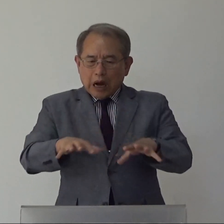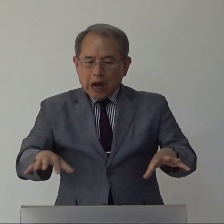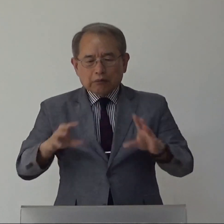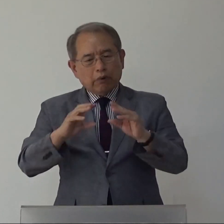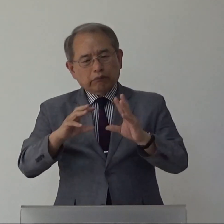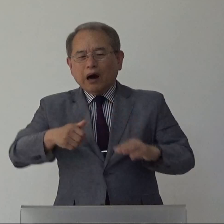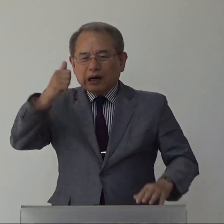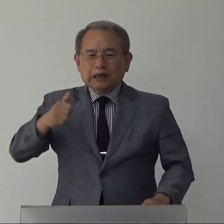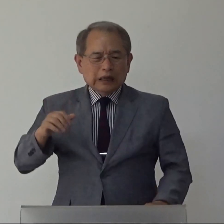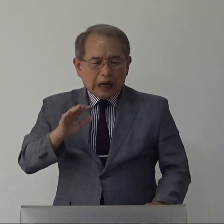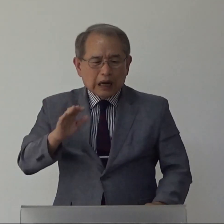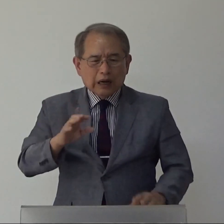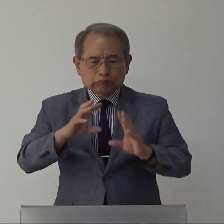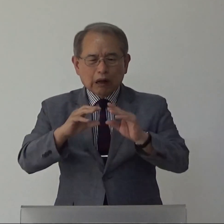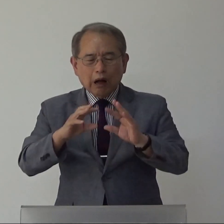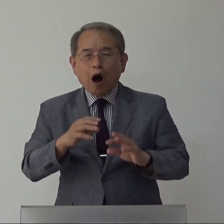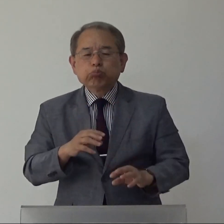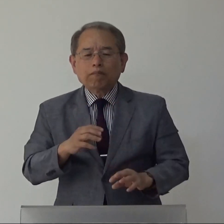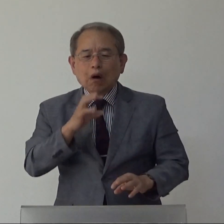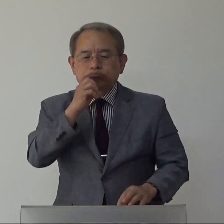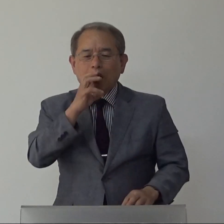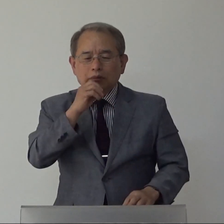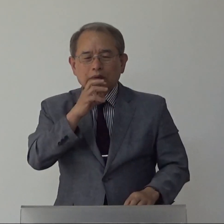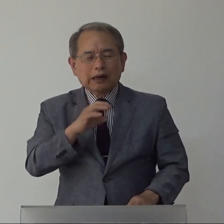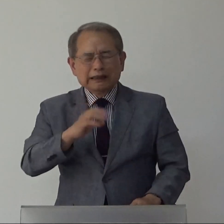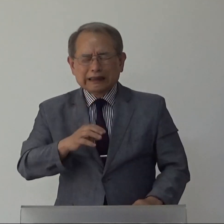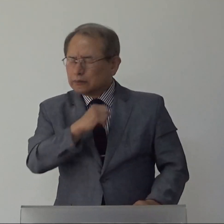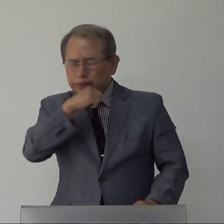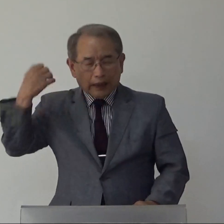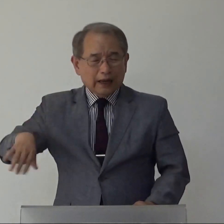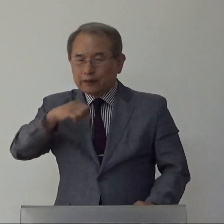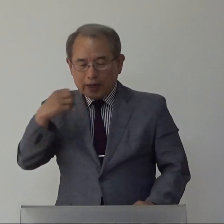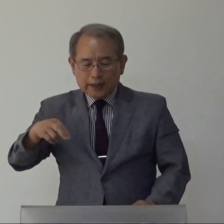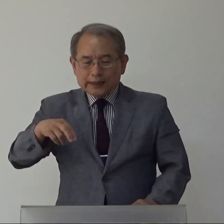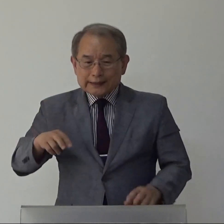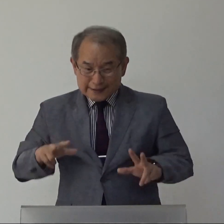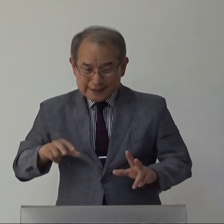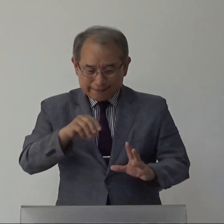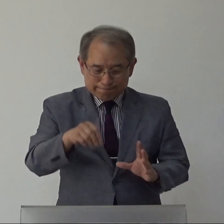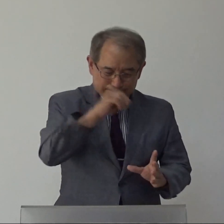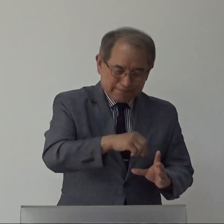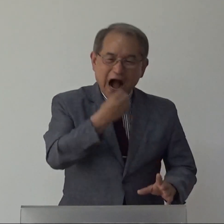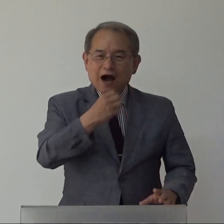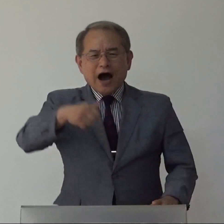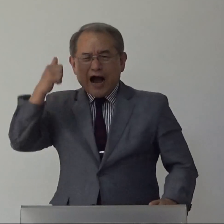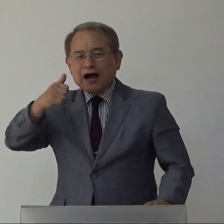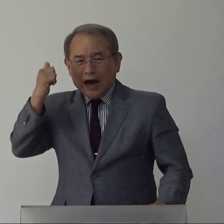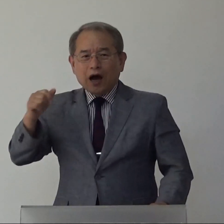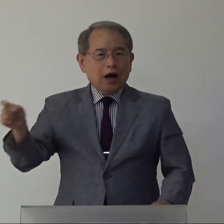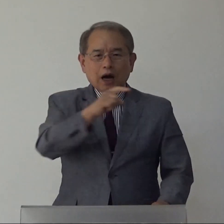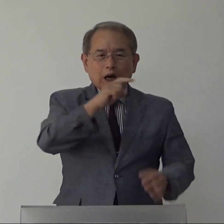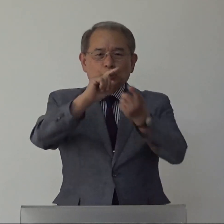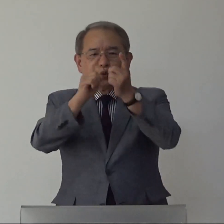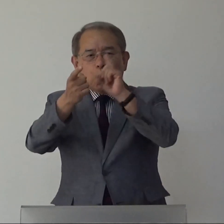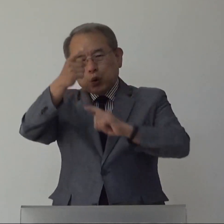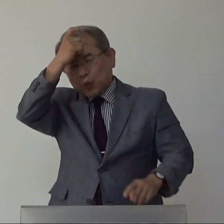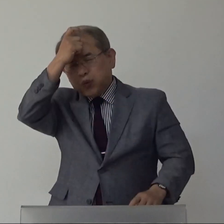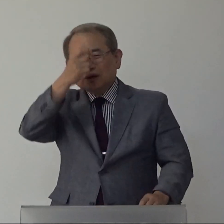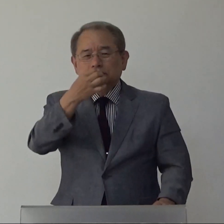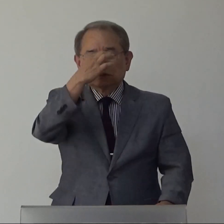여러분 이거 사람이 취향이 다른 일입니다. 어떤 사람은 부어서 부드럽게 먹고 싶고 어떤 사람은 그냥 찍어서 바삭하게